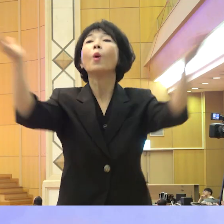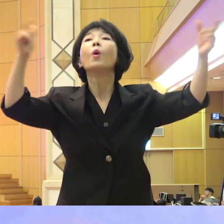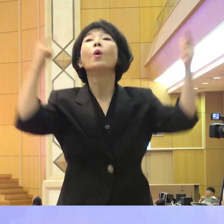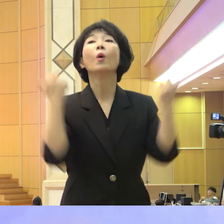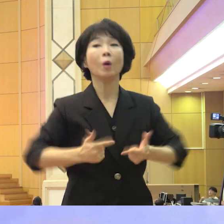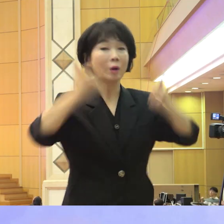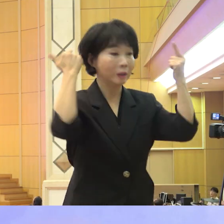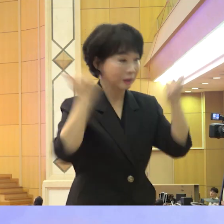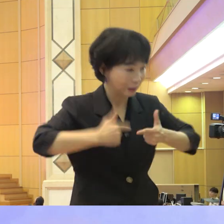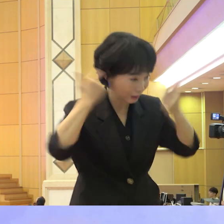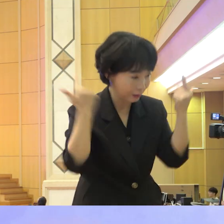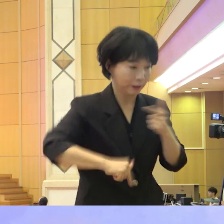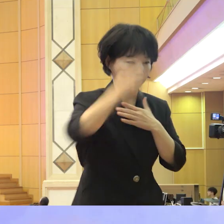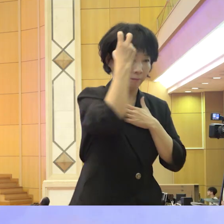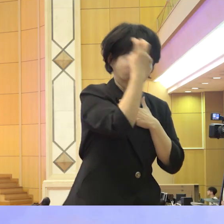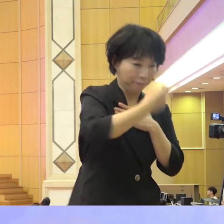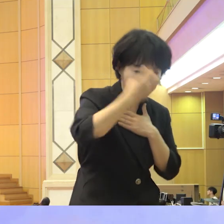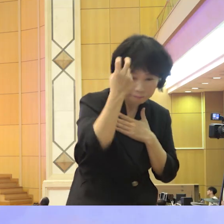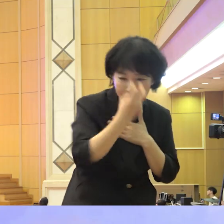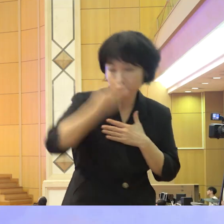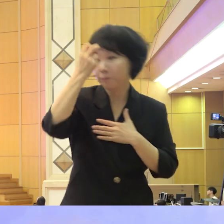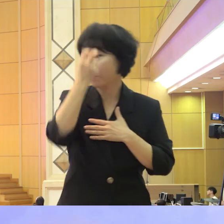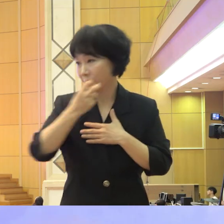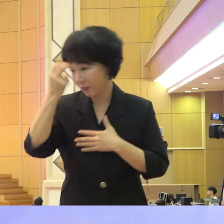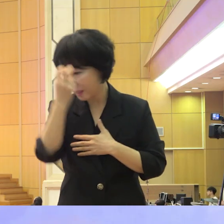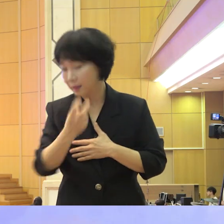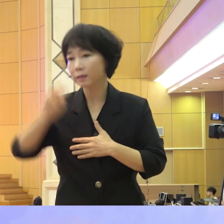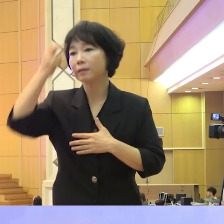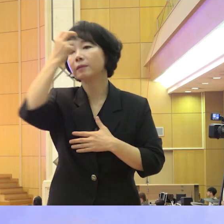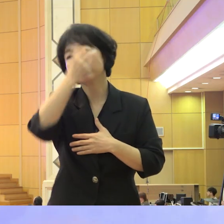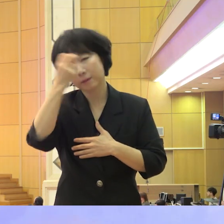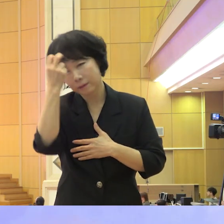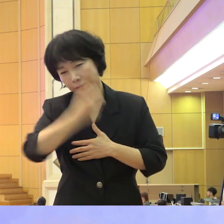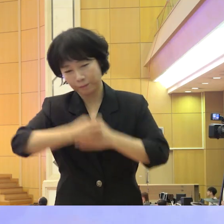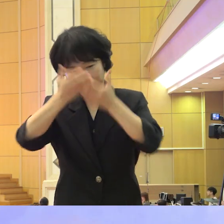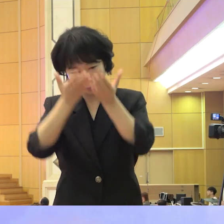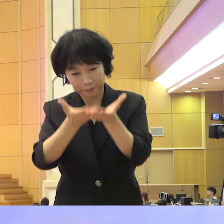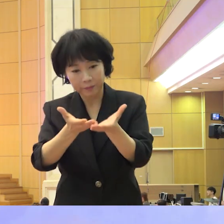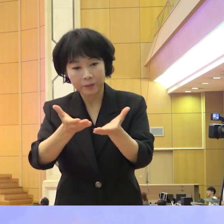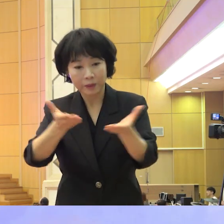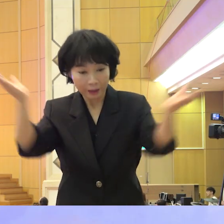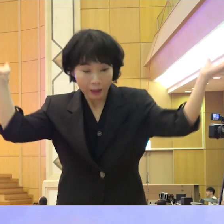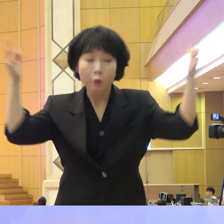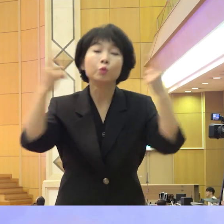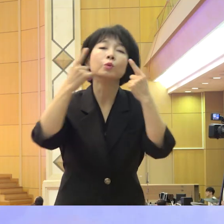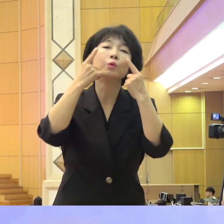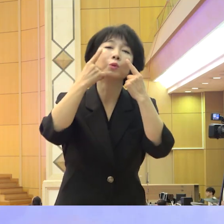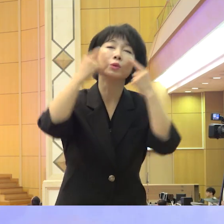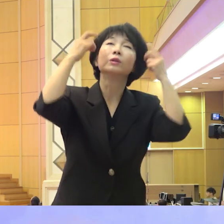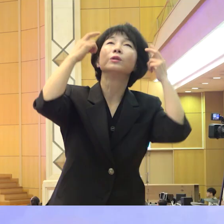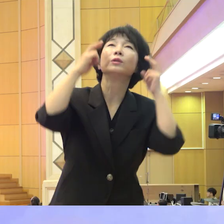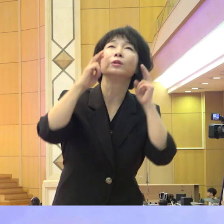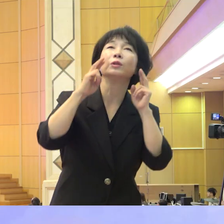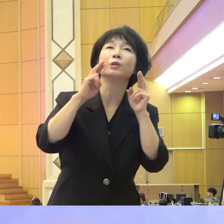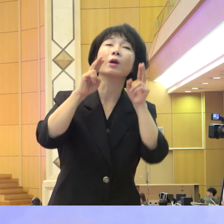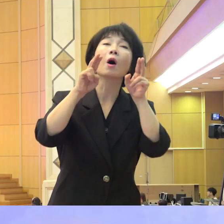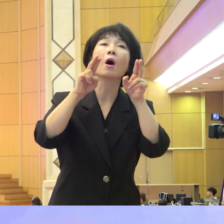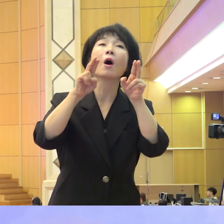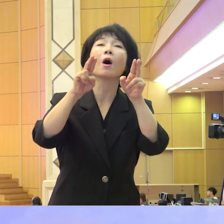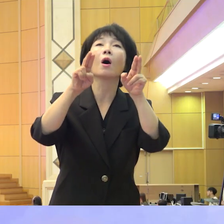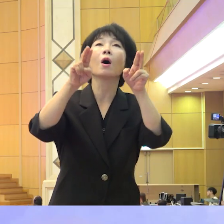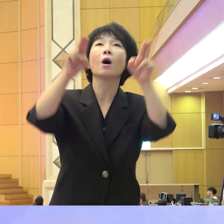힘주시고 늘 지켜주시네. 눈을